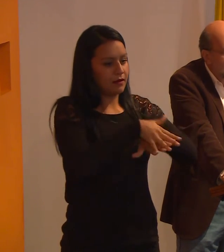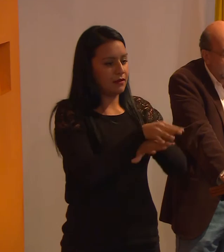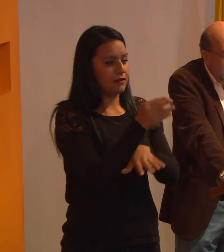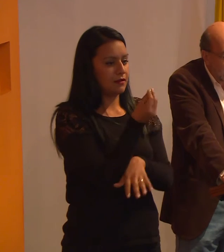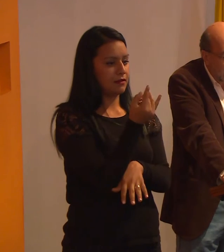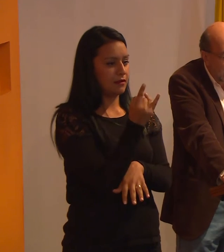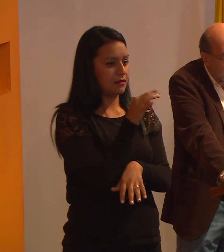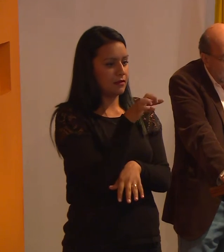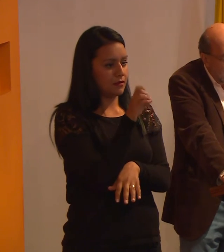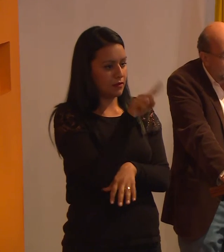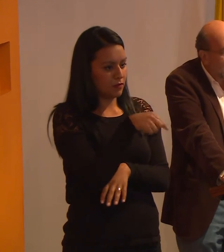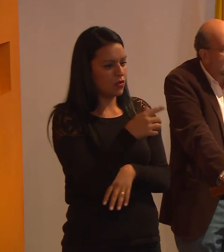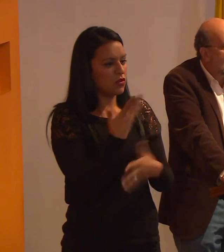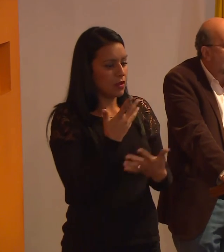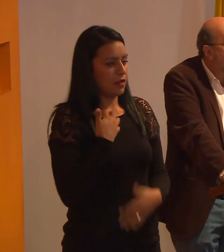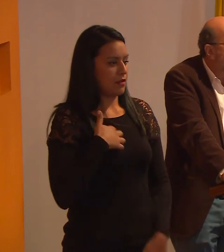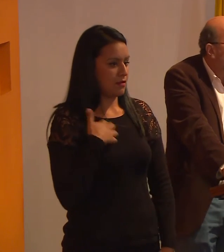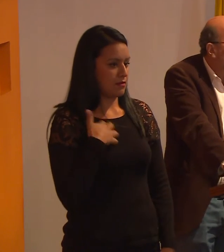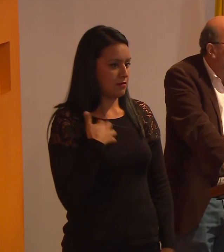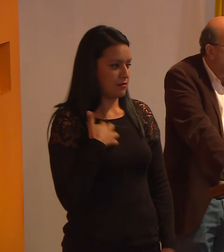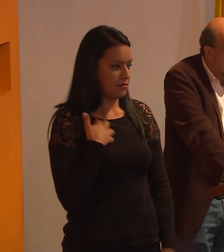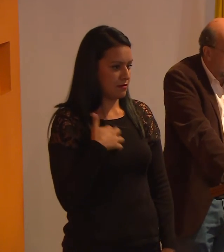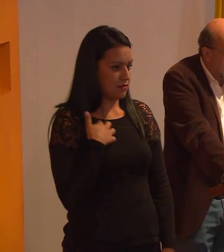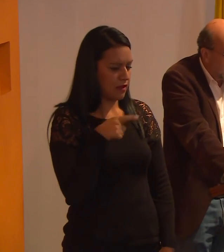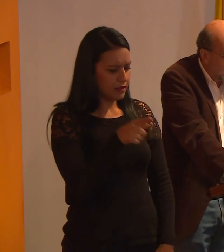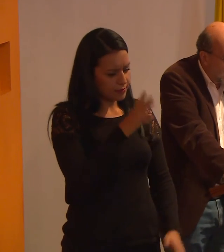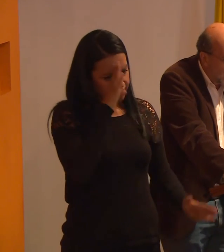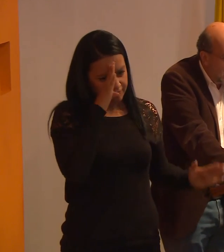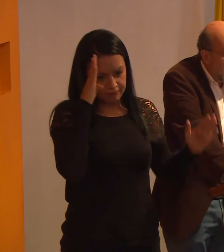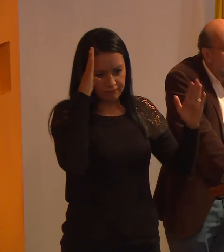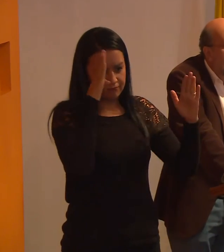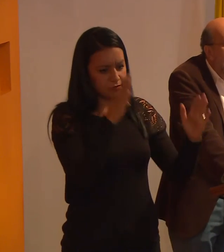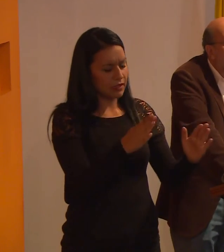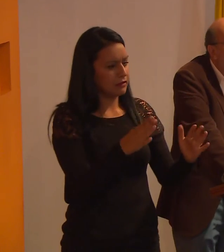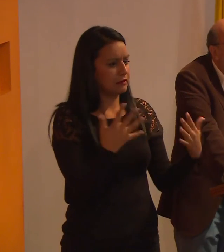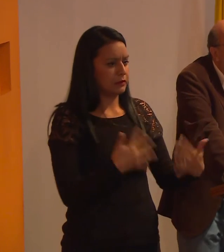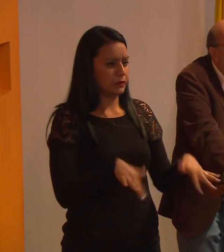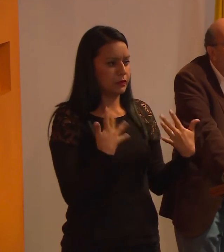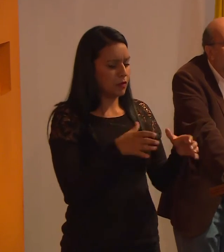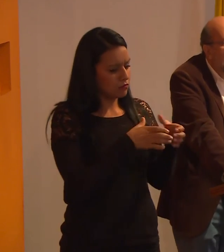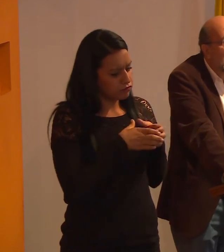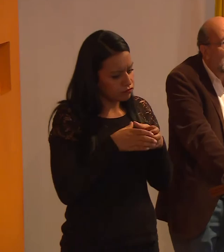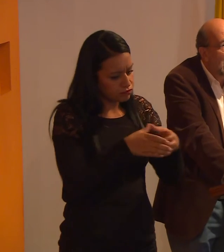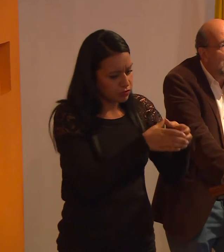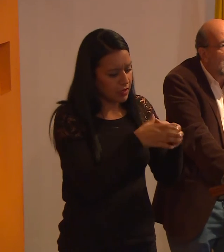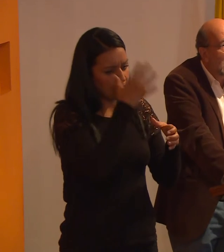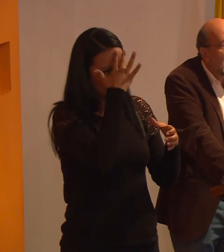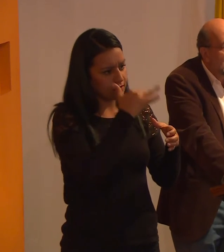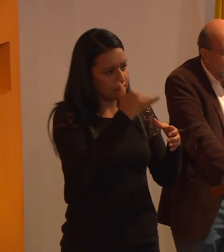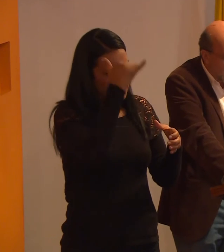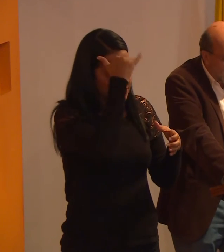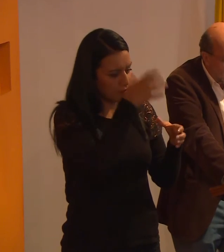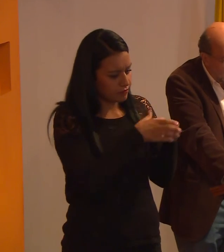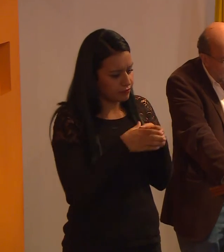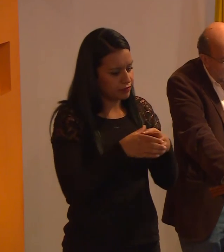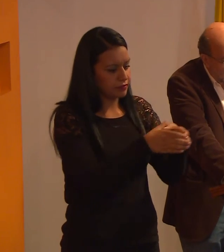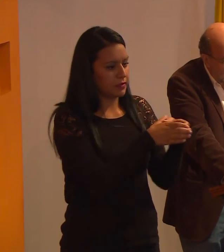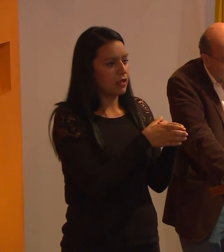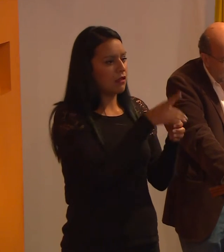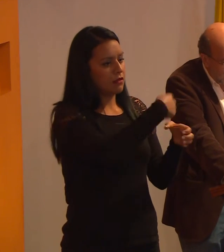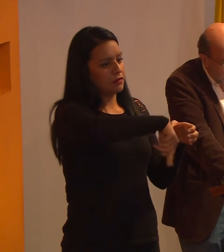en Argentina y prestaremos especial atención a la movilidad académica de